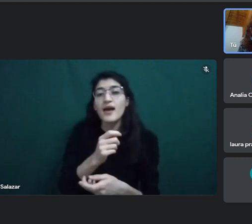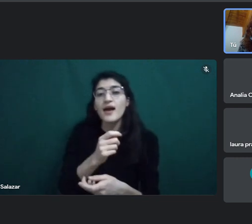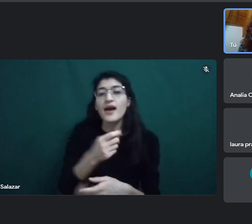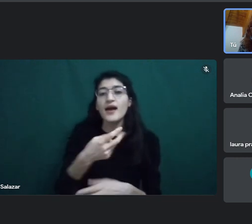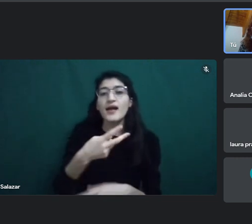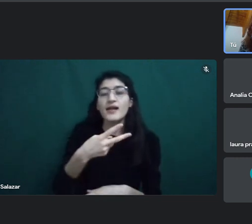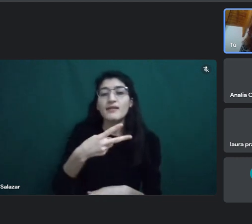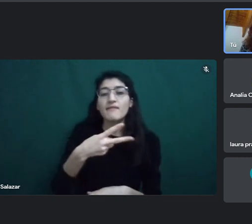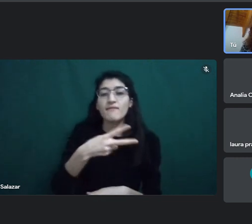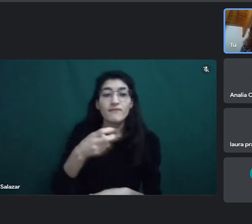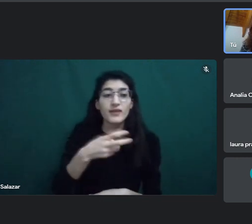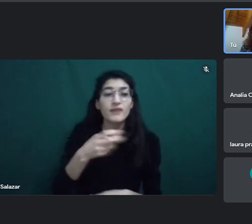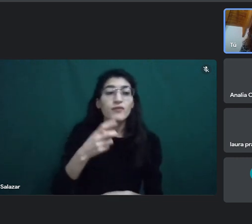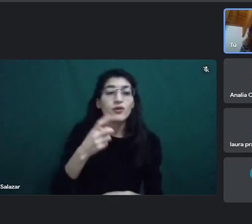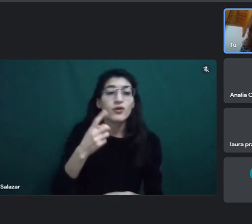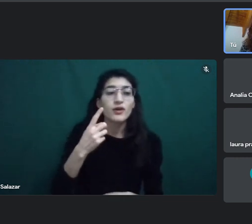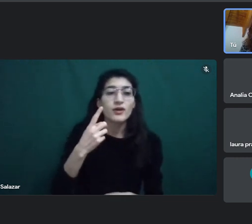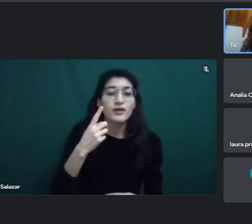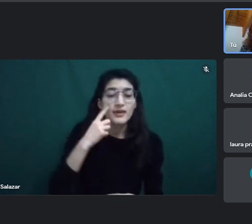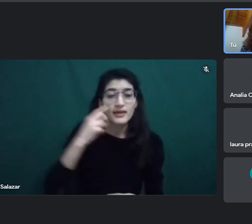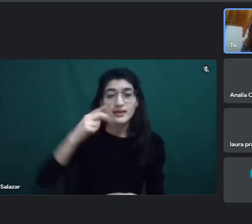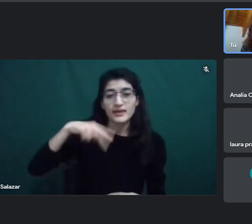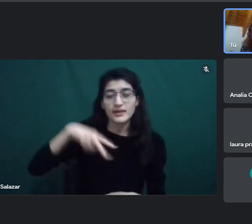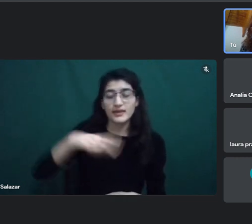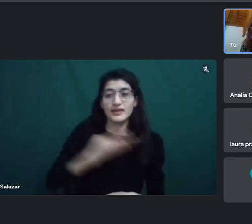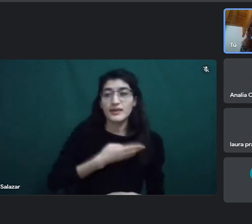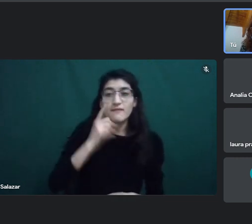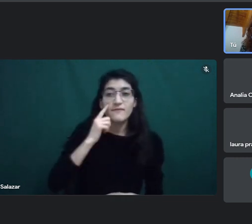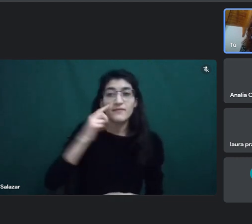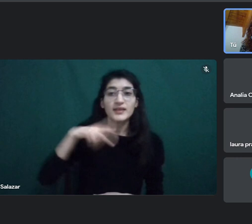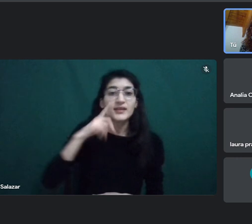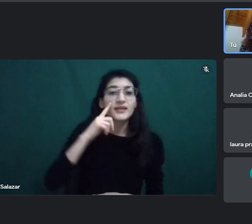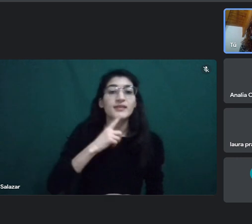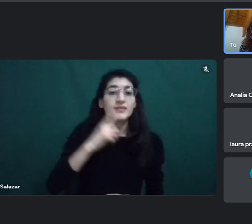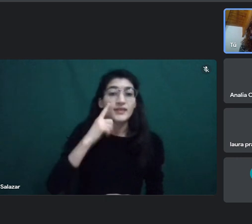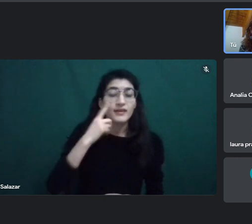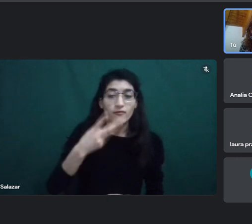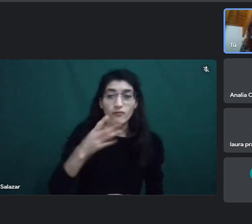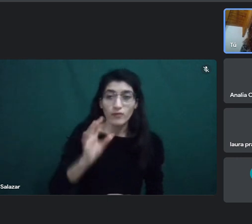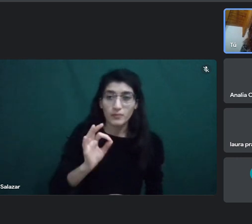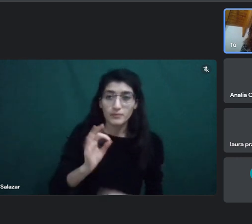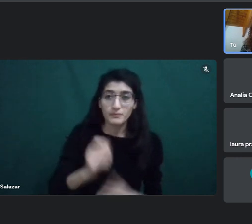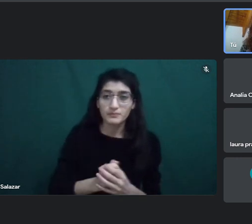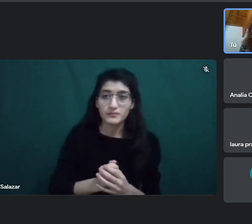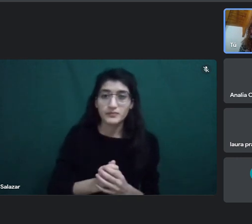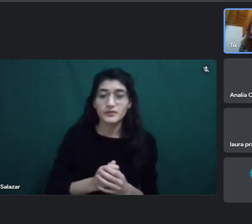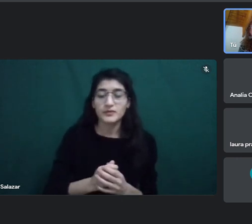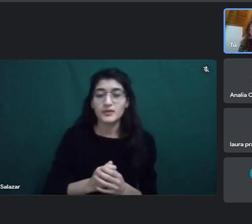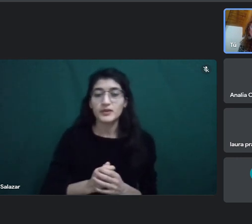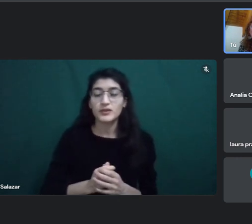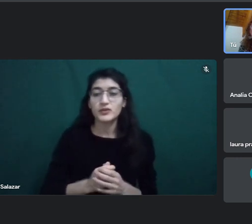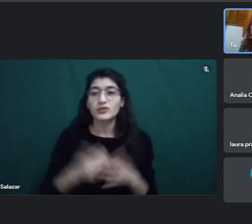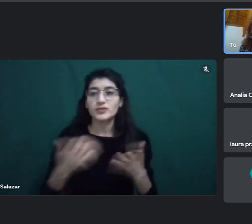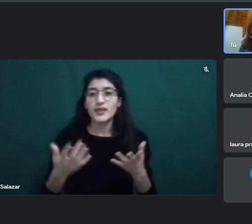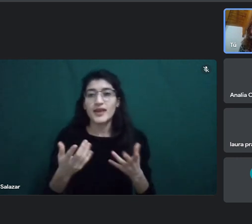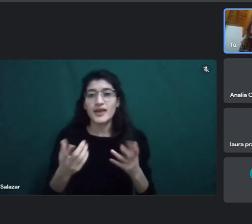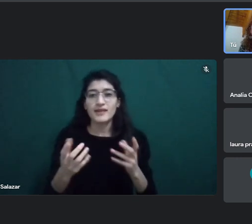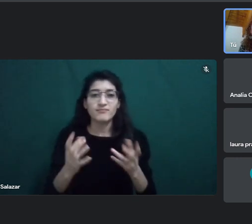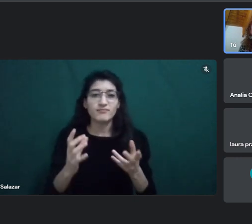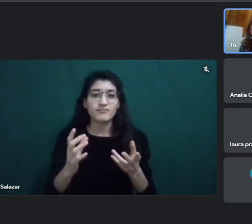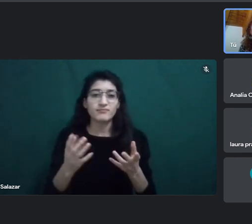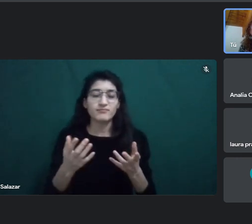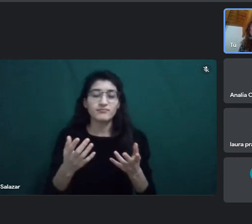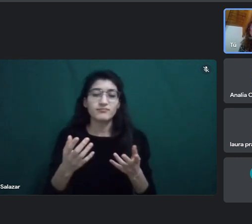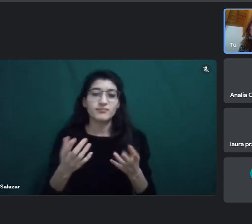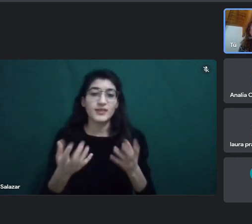enseñar o la enseñanza, ¿sí? Y no cambiaría el sentido, ¿sí? Entonces, bueno, tenemos